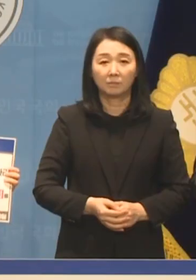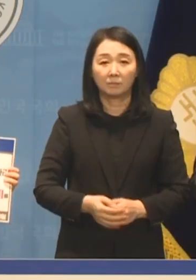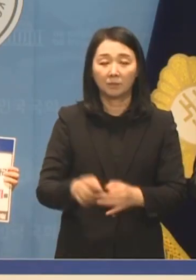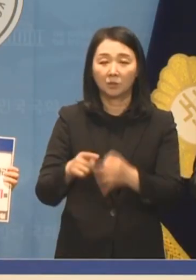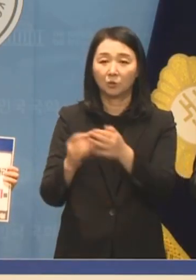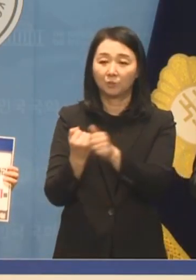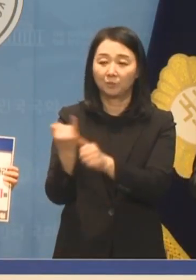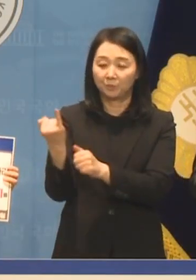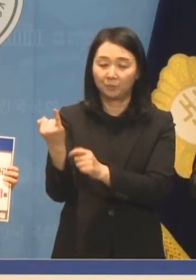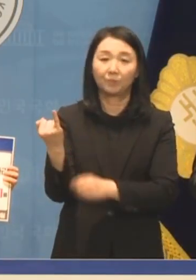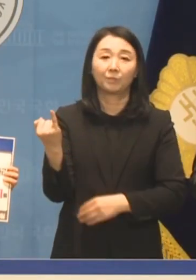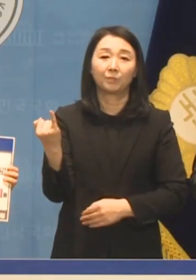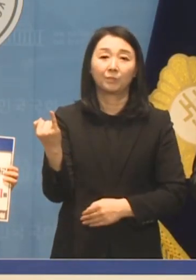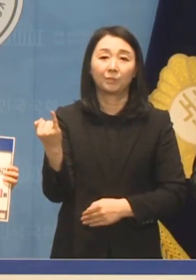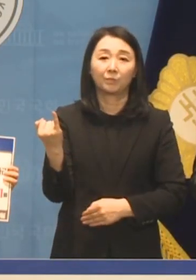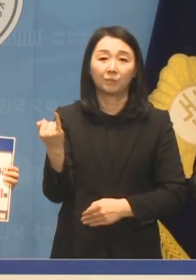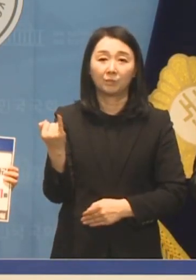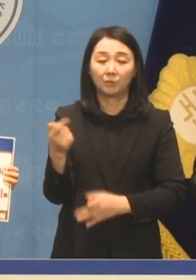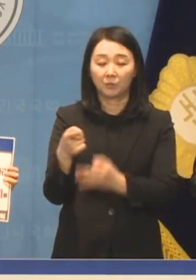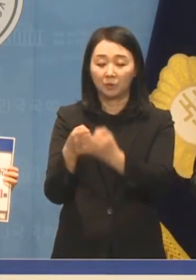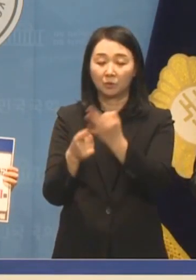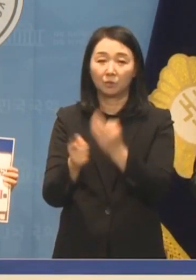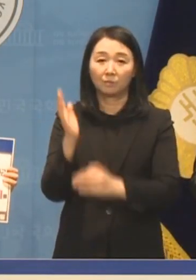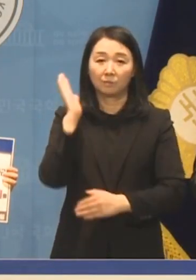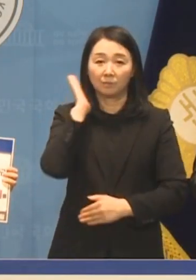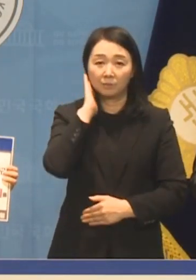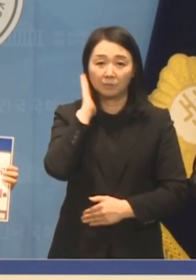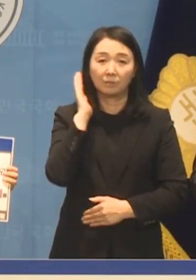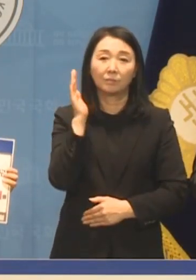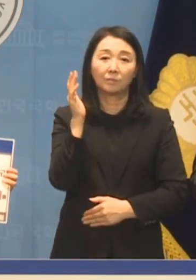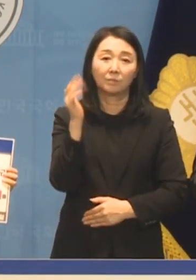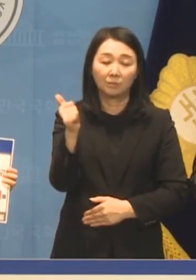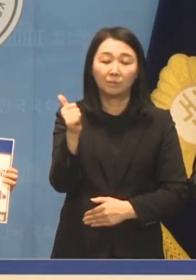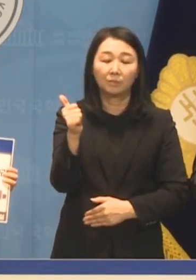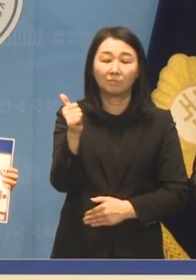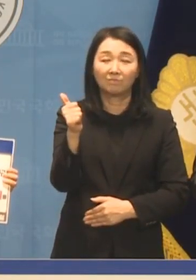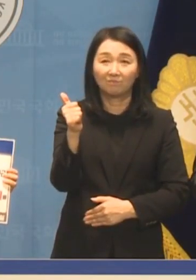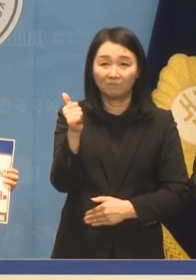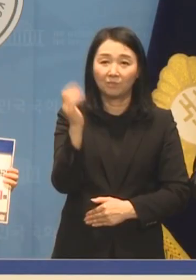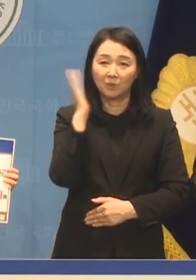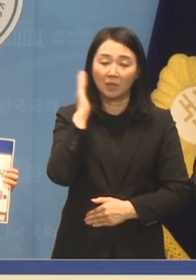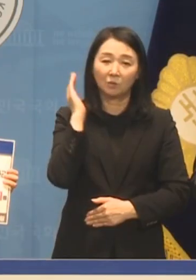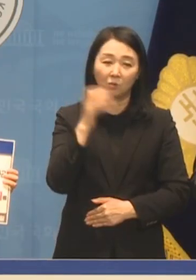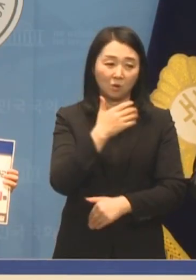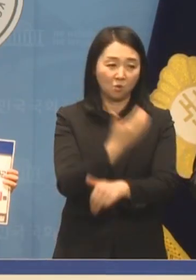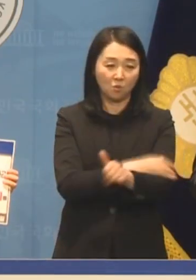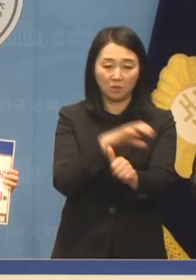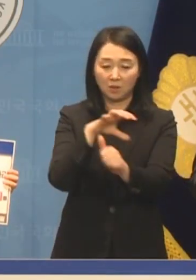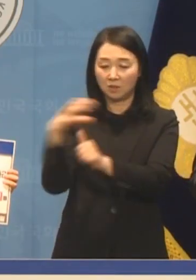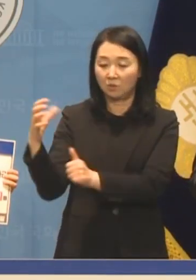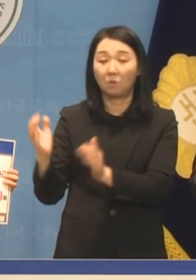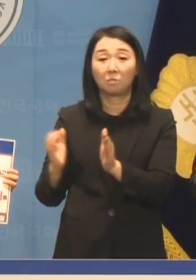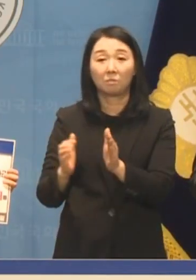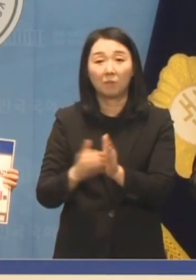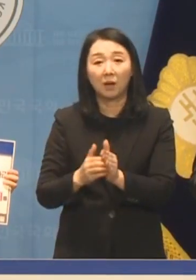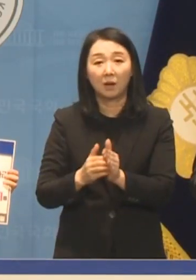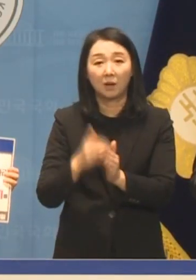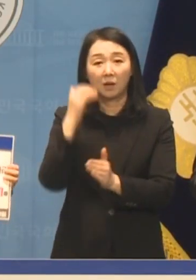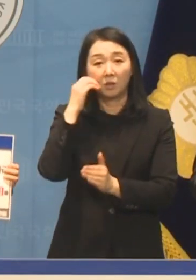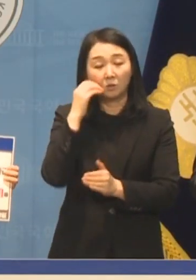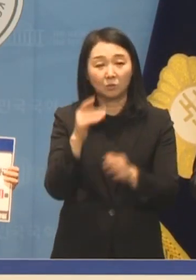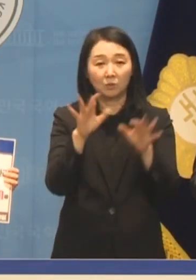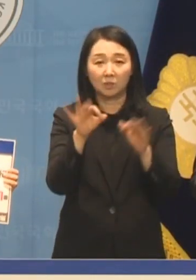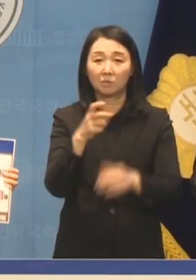여사가 윤석열 대통령의 지위를 이용해서 김영선